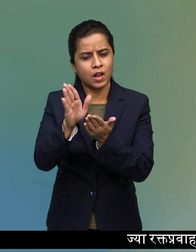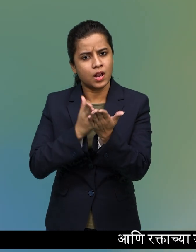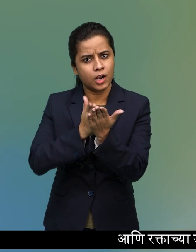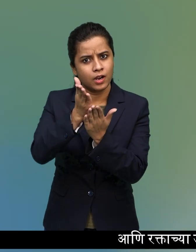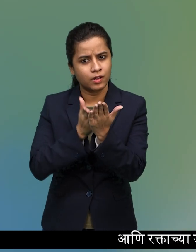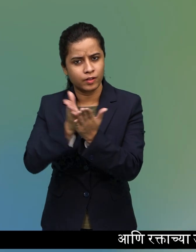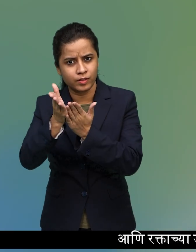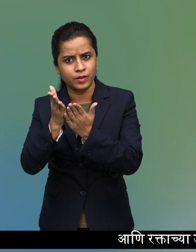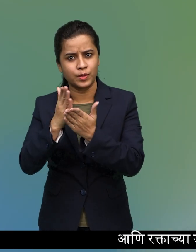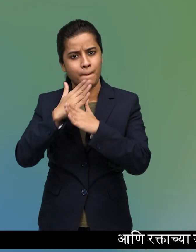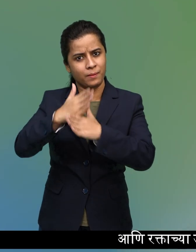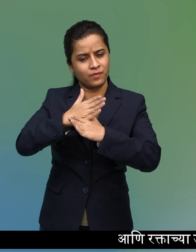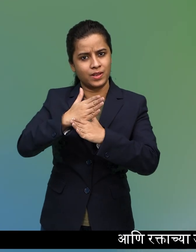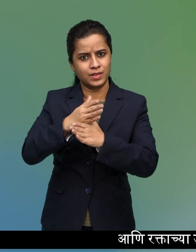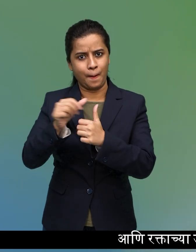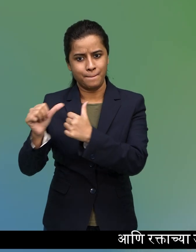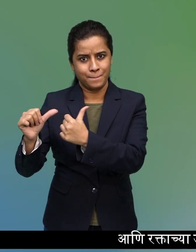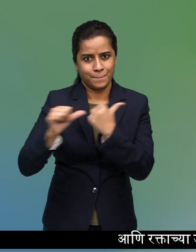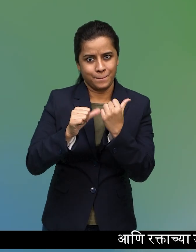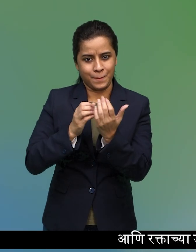आणि रक्ताच्या उलट प्रवाहाला अडथळा आणतात.